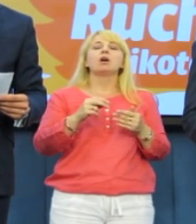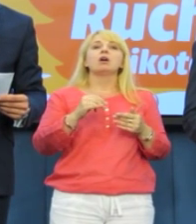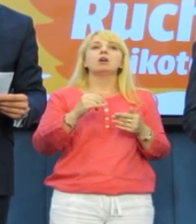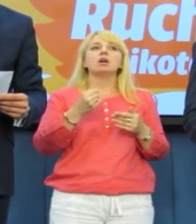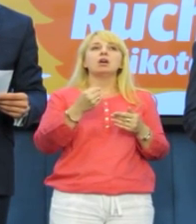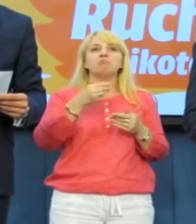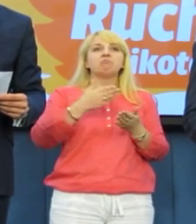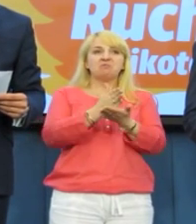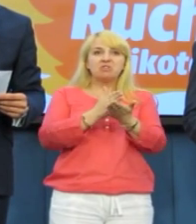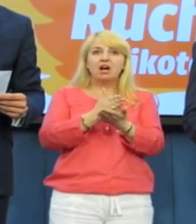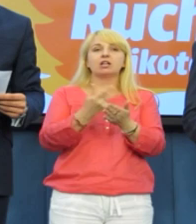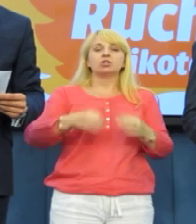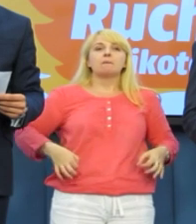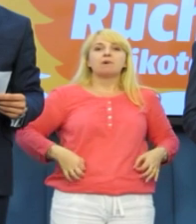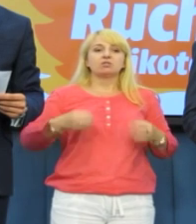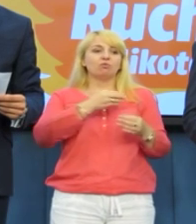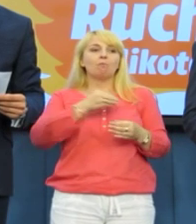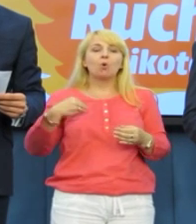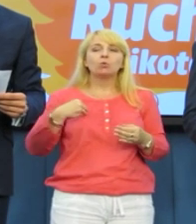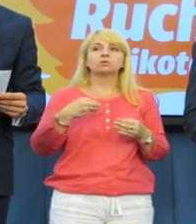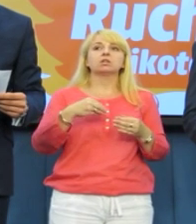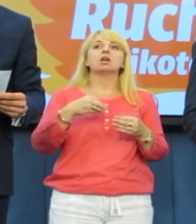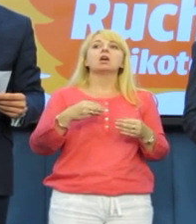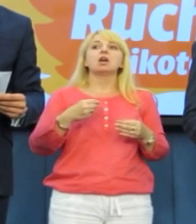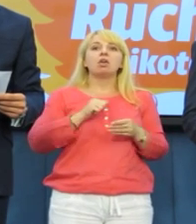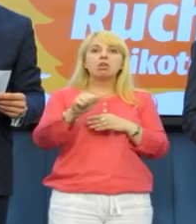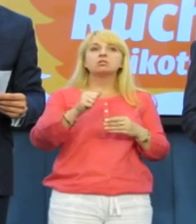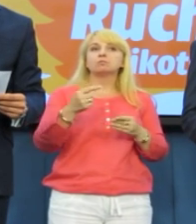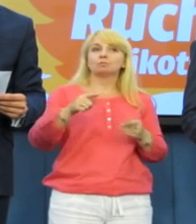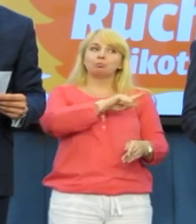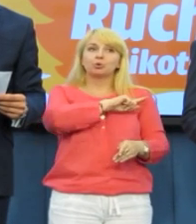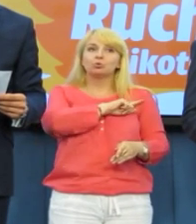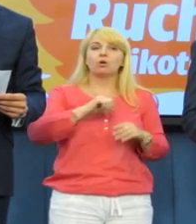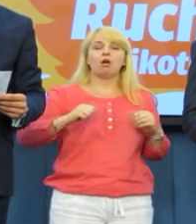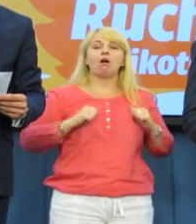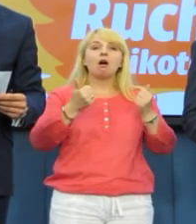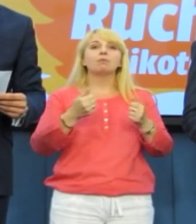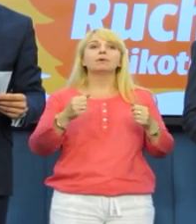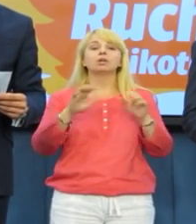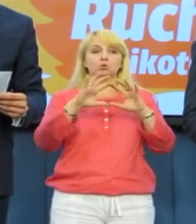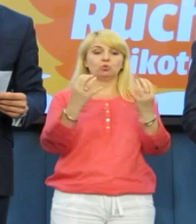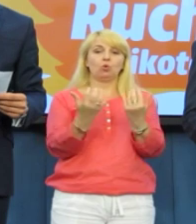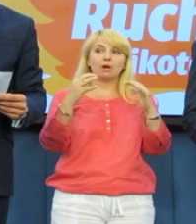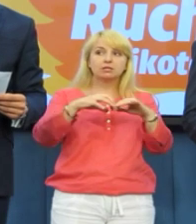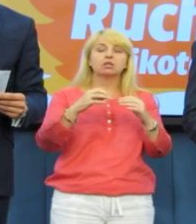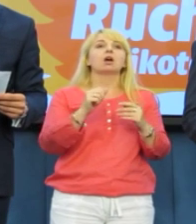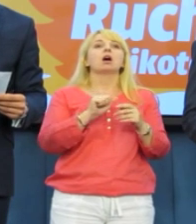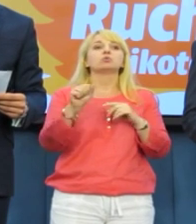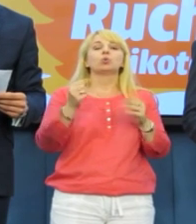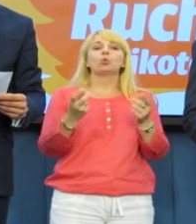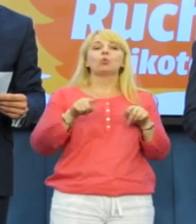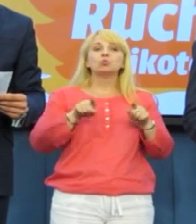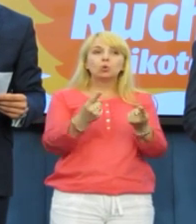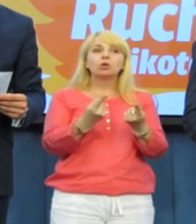że państwo polskie zadbało wcześniej o to, aby zgromadzenia nie były organizowane tak, że to jest problem